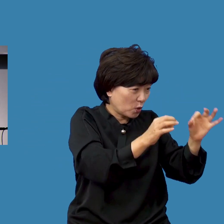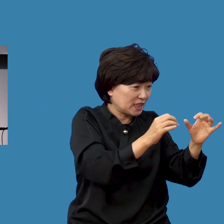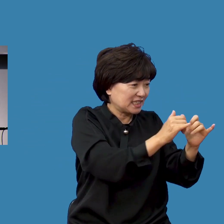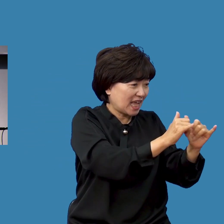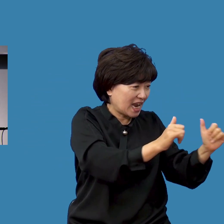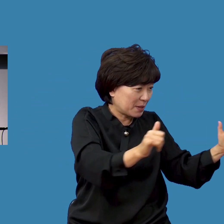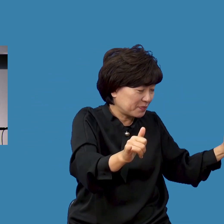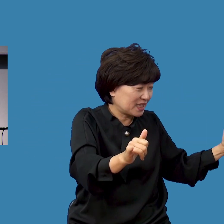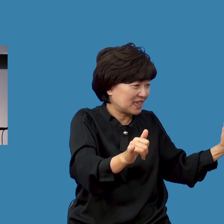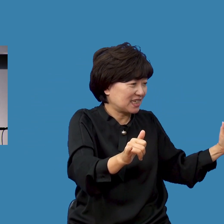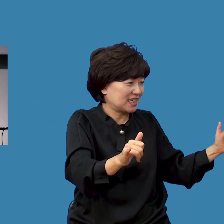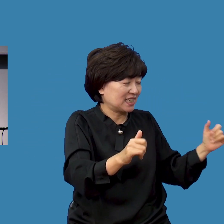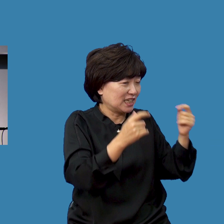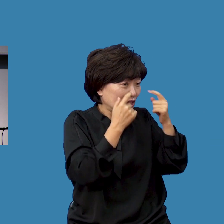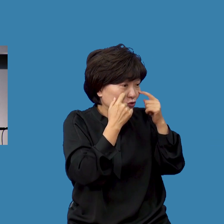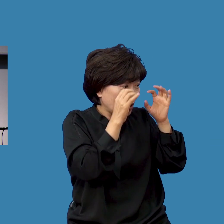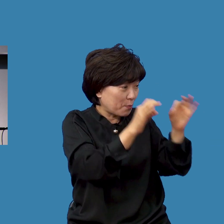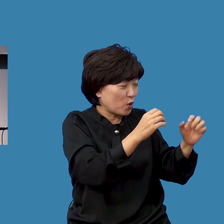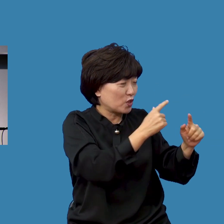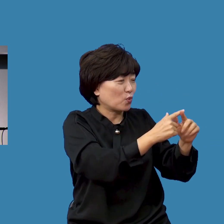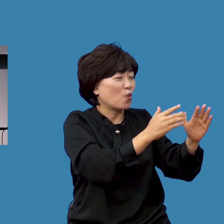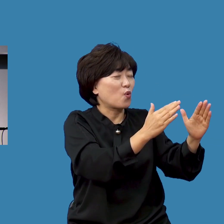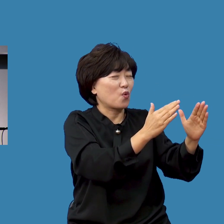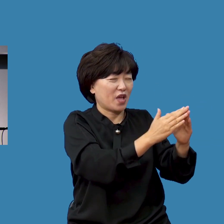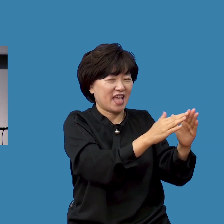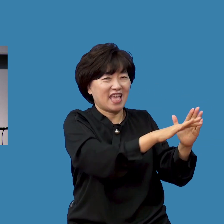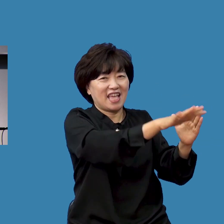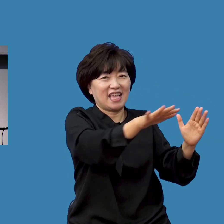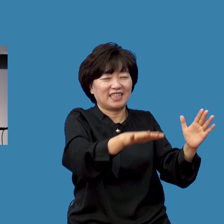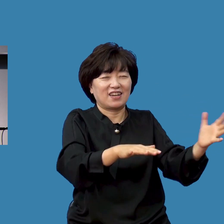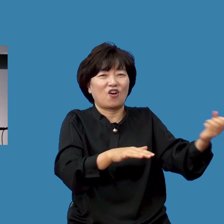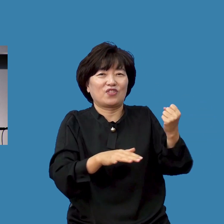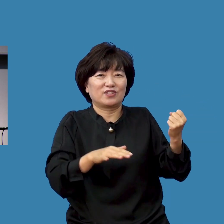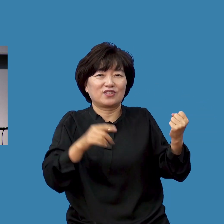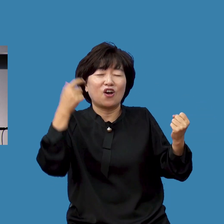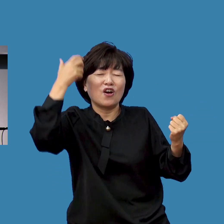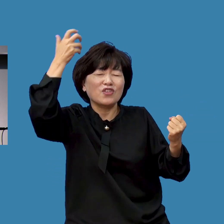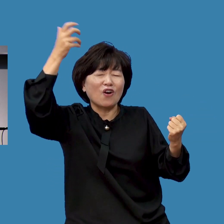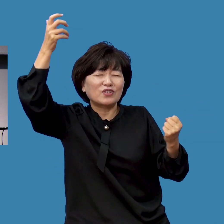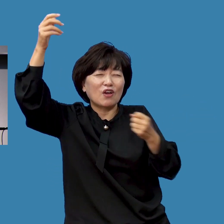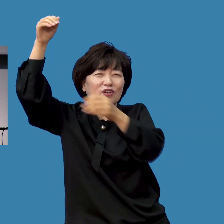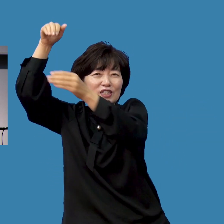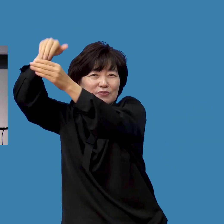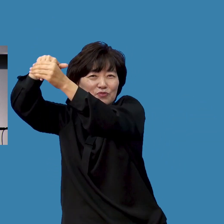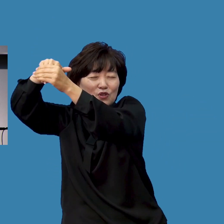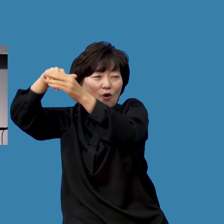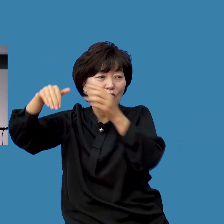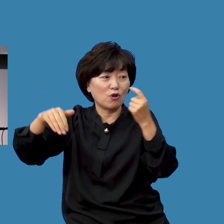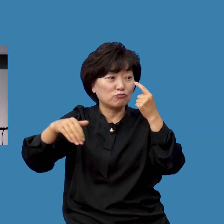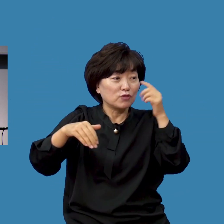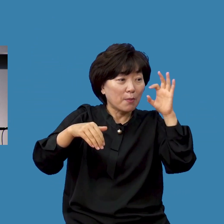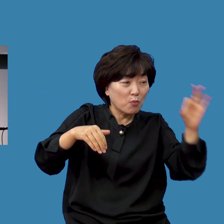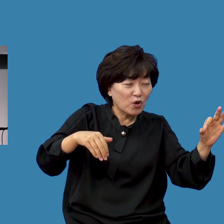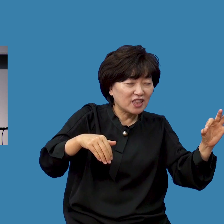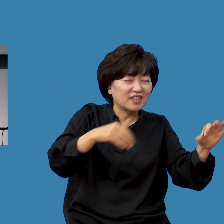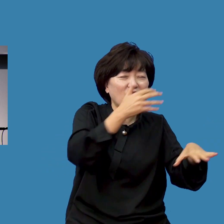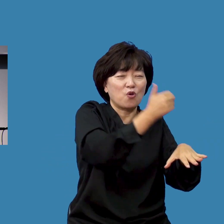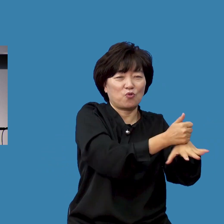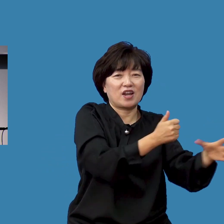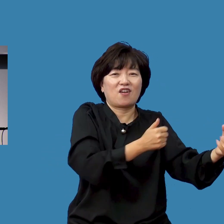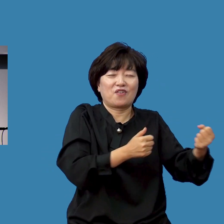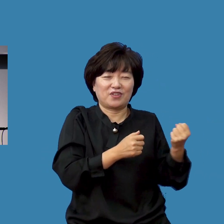보이는 사람들, 눈에 보이는 교회를 얻은 거야. 영적인 걸 심고 눈에 보이는 결과를 얻은